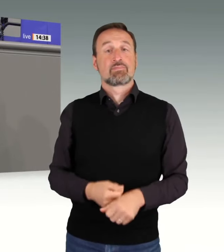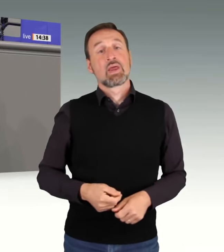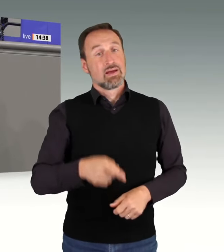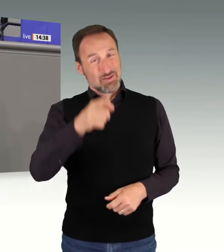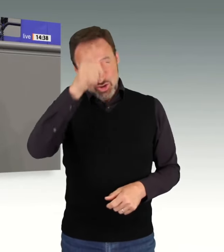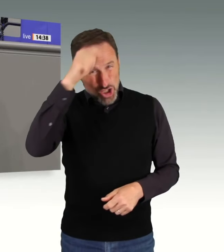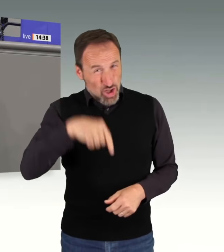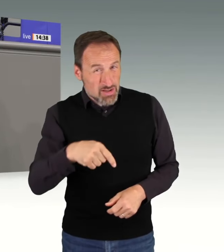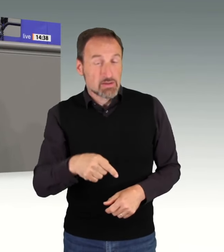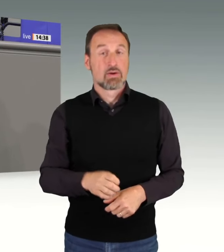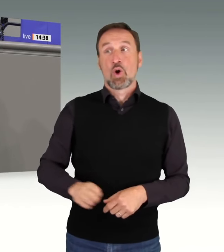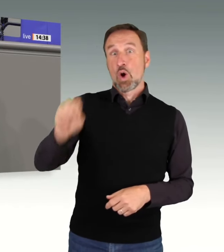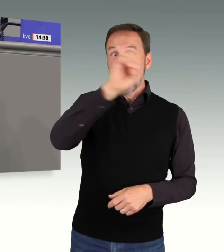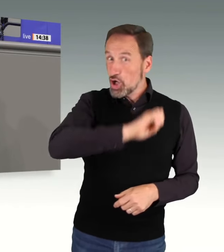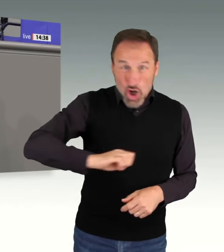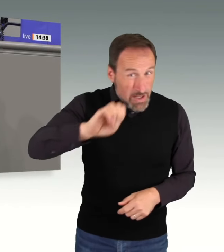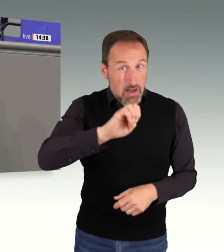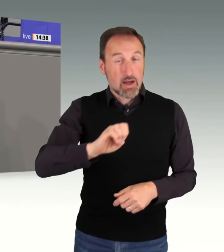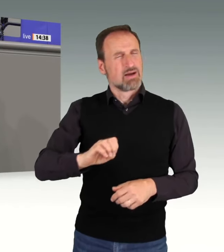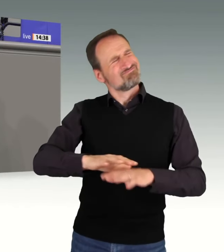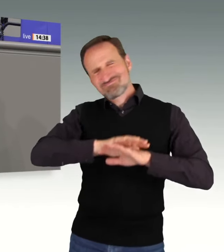Ukraine schuldig.